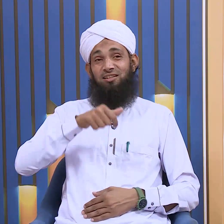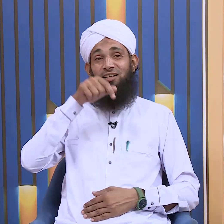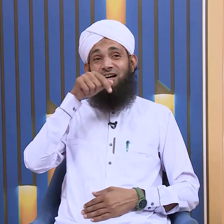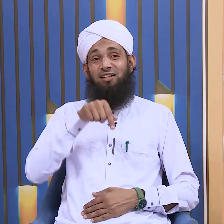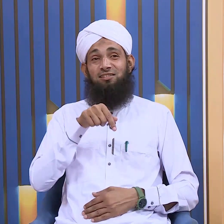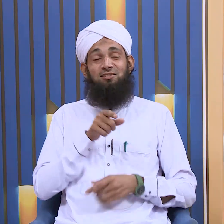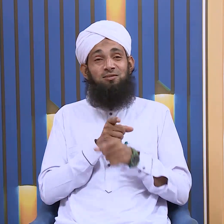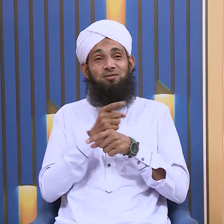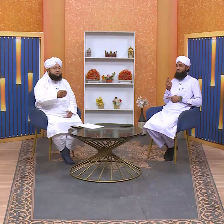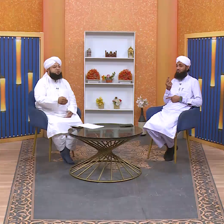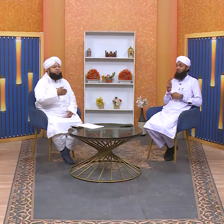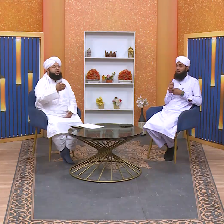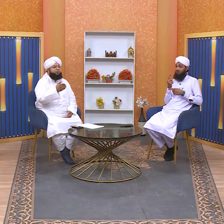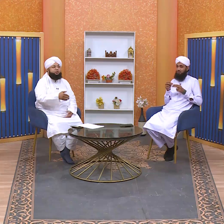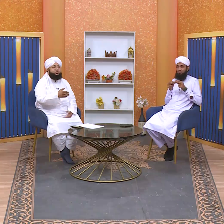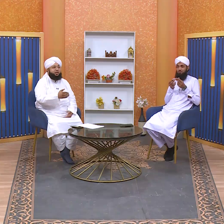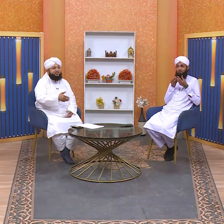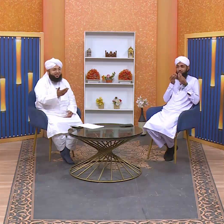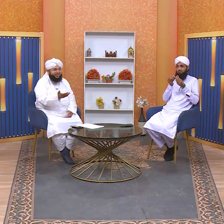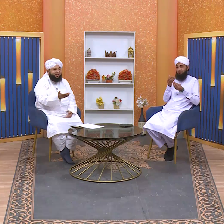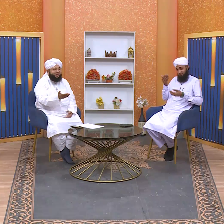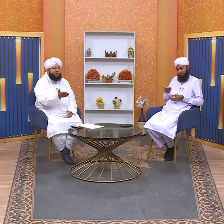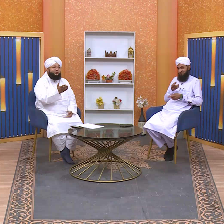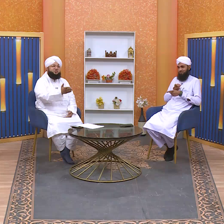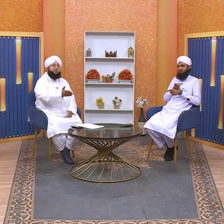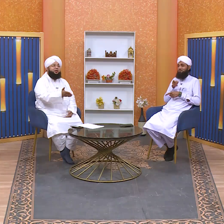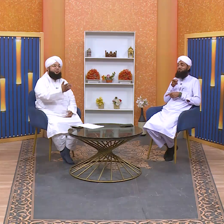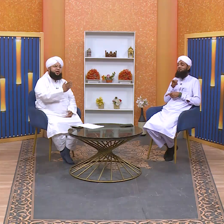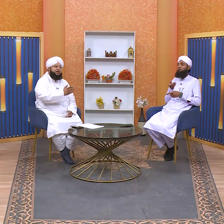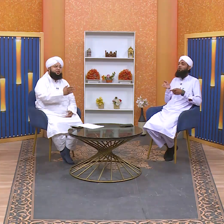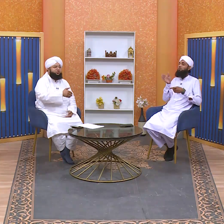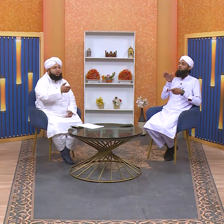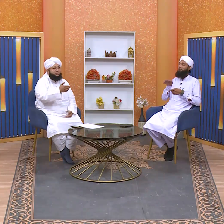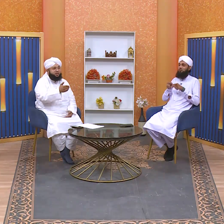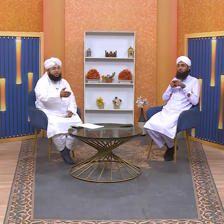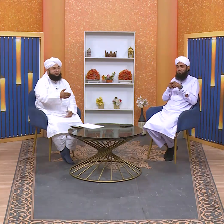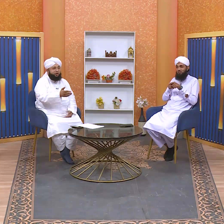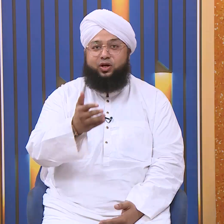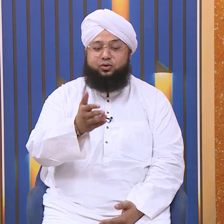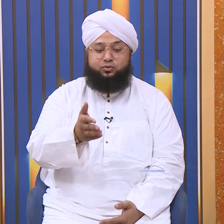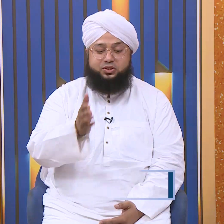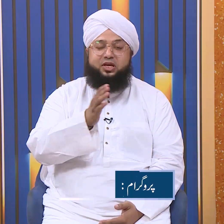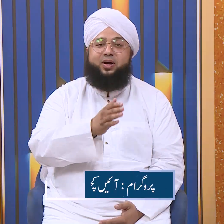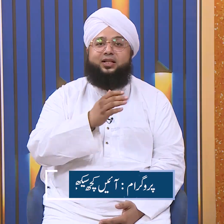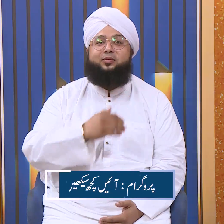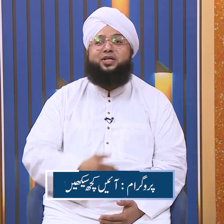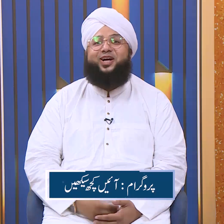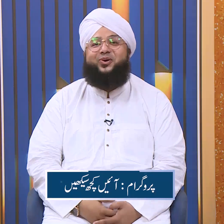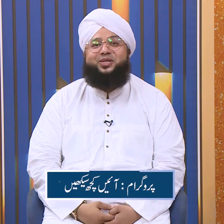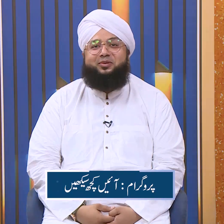اس ایپیسوڈ میں ہم سب سے پہلے ہم کچھ نیا سیکھیں گے، اس کے بعد ہم بڑھیں گے سنت کی طرف، اور اس کے بعد ہم اشاروں کی زبان